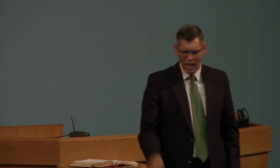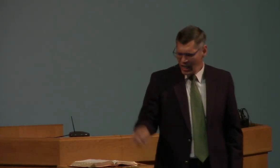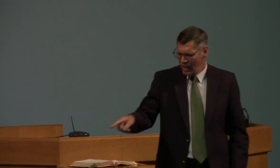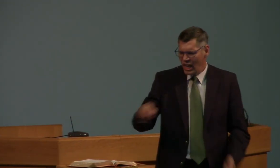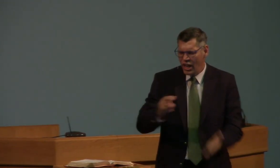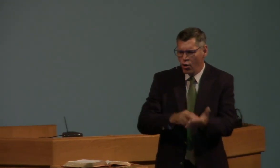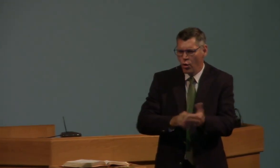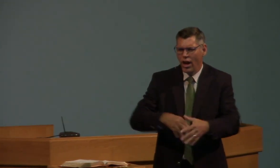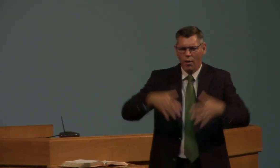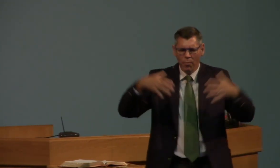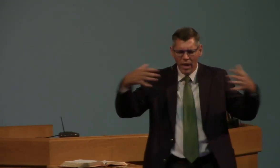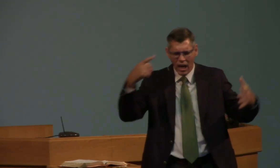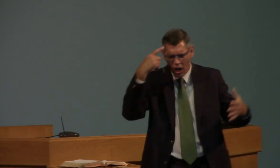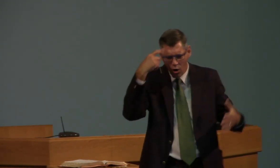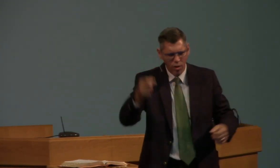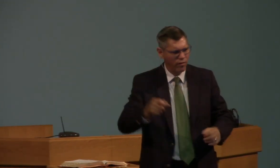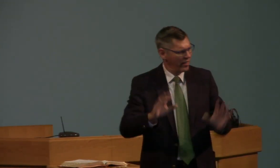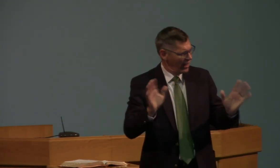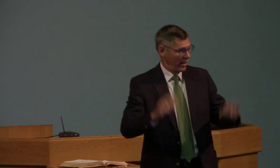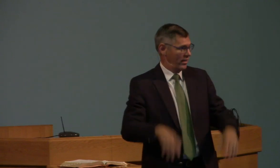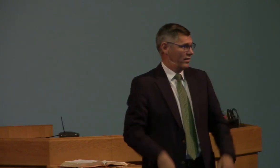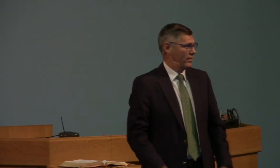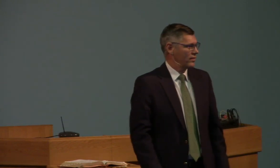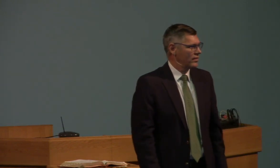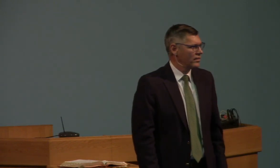Julle nodig meer geloof nie.